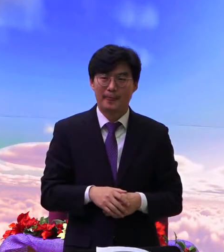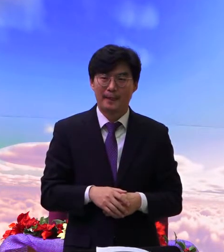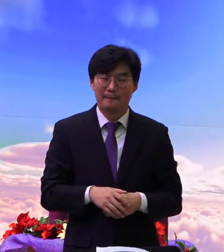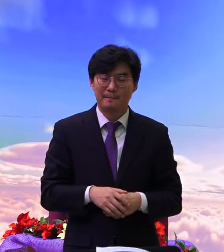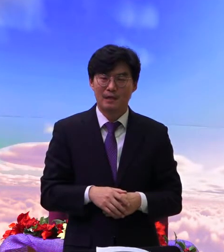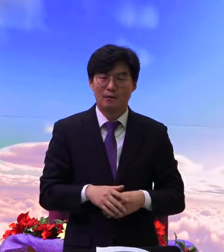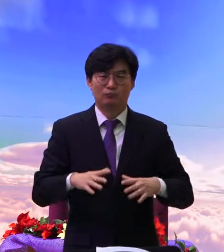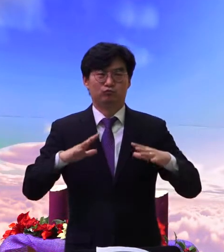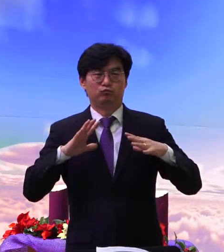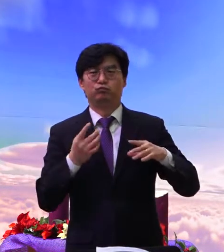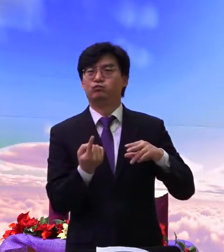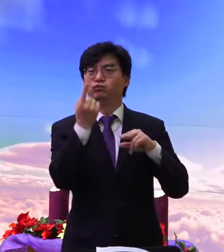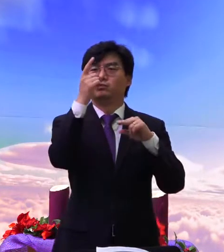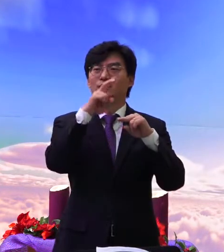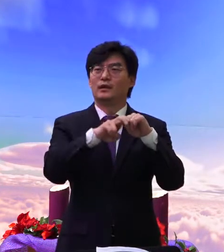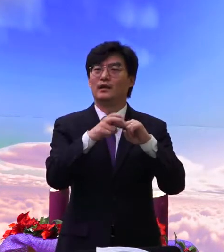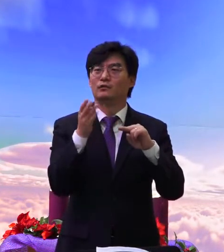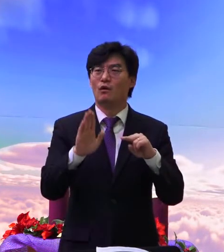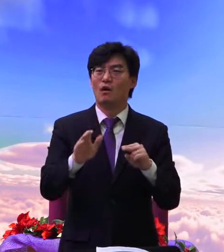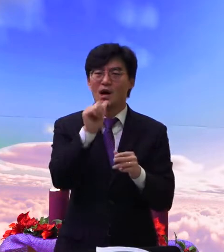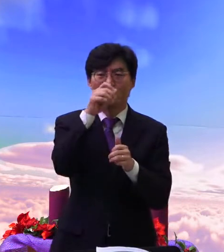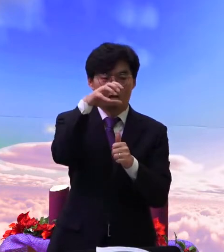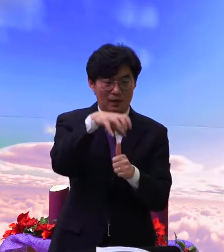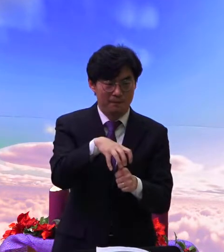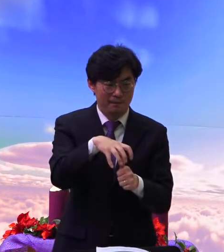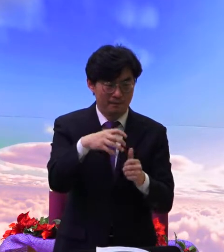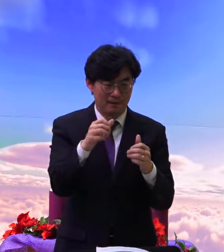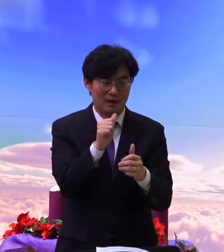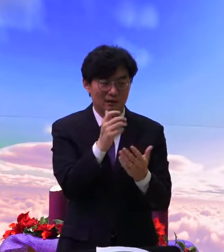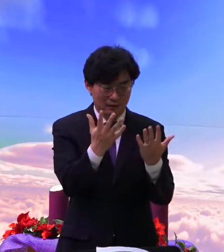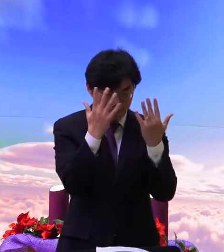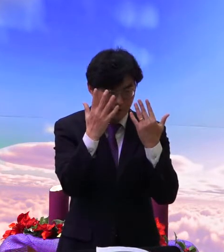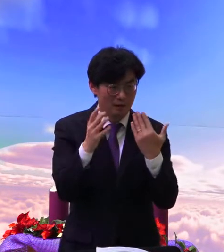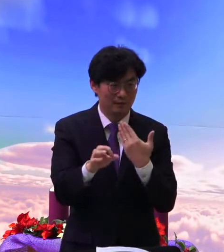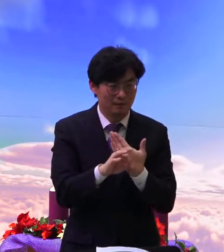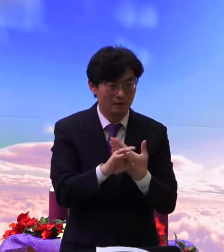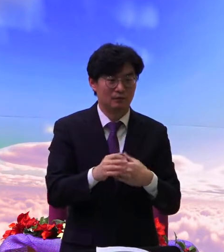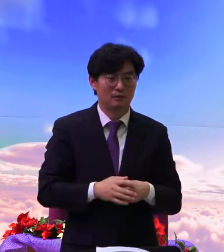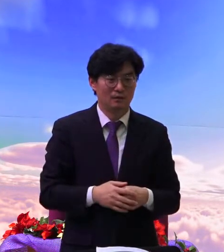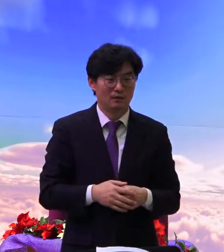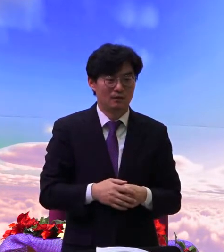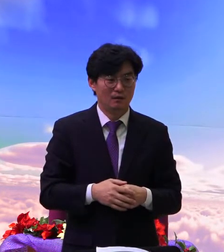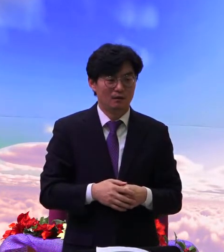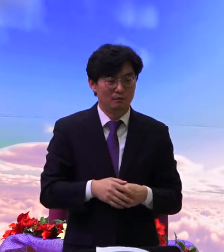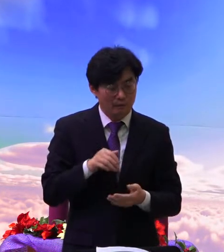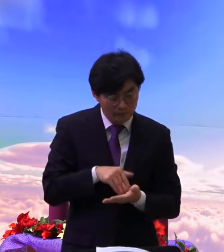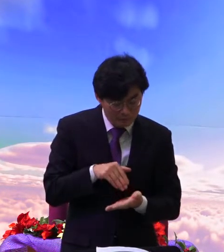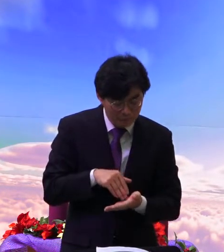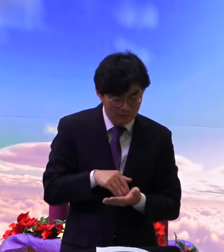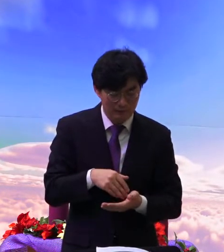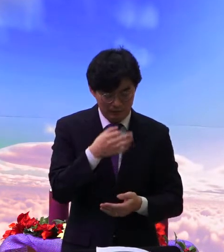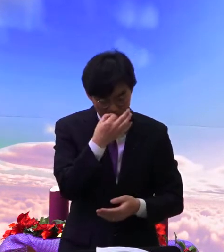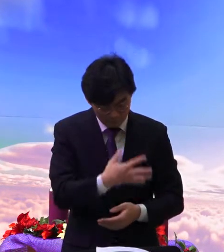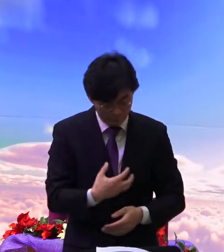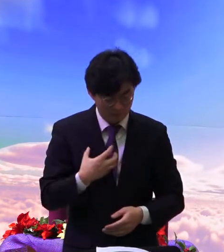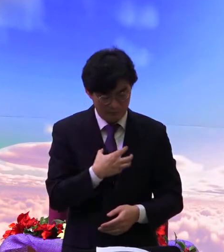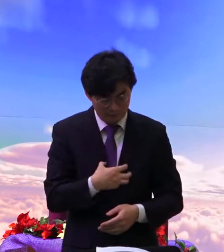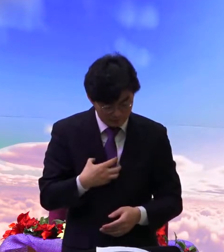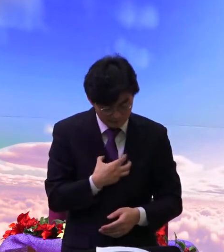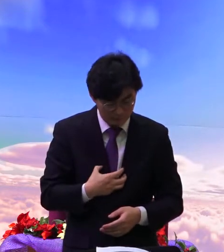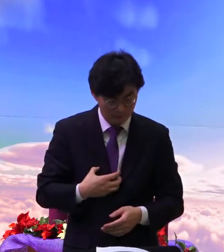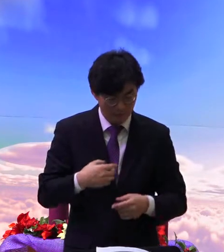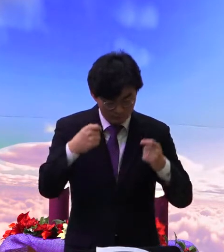있던 사람이라도 감옥에 갇히면 대개는 어떻게든 구명해달라고 하고 또 힘들고 괴롭다고 탄원하기도